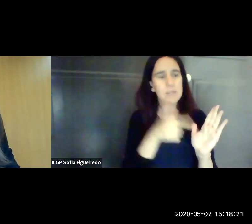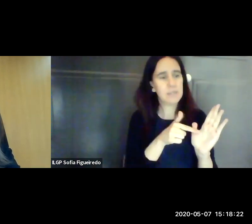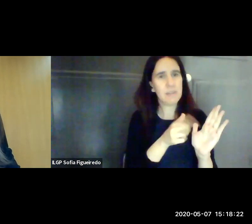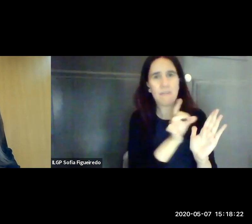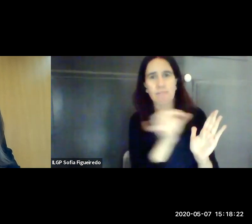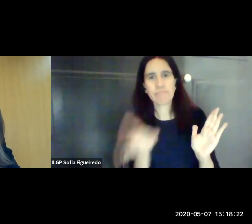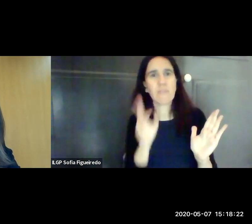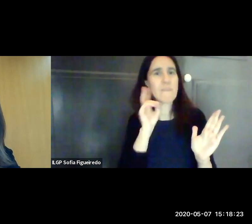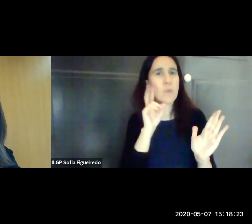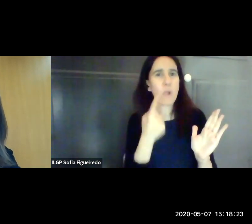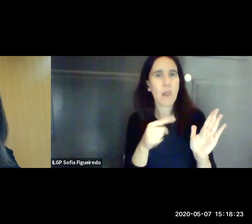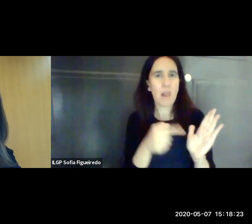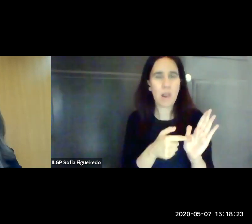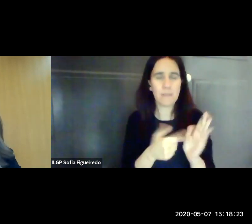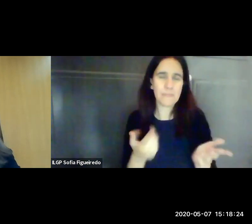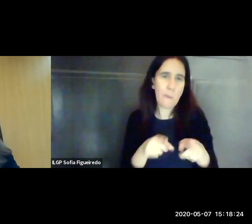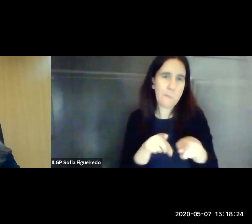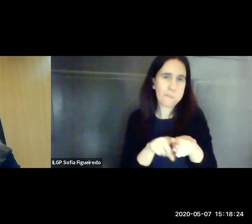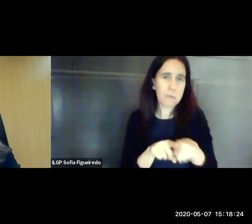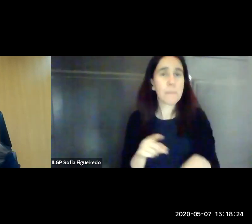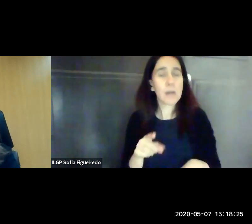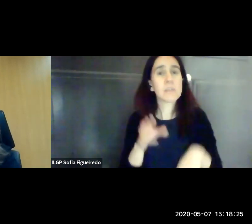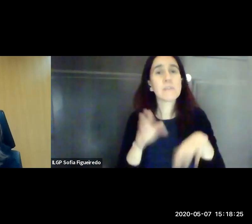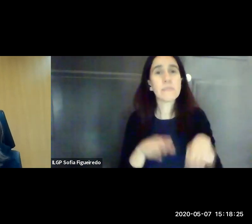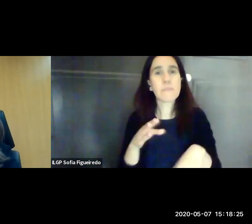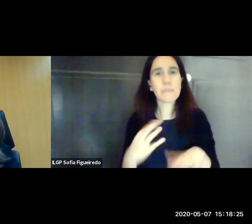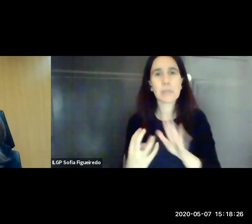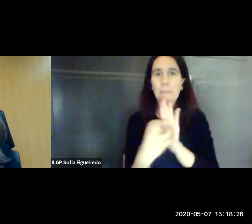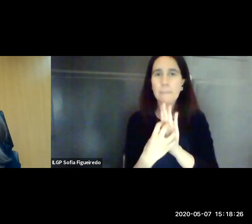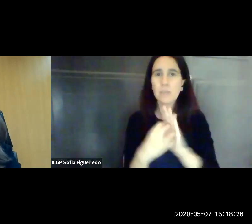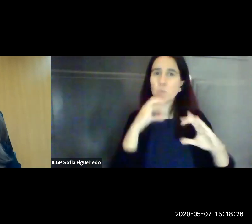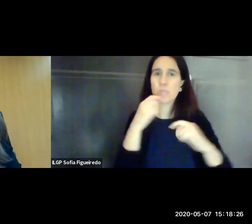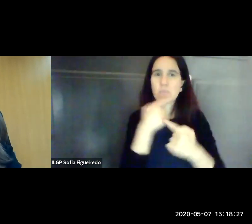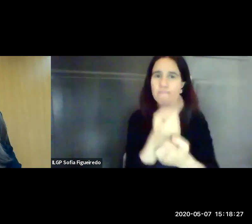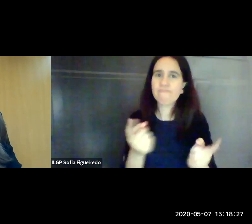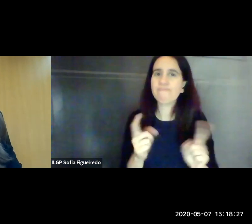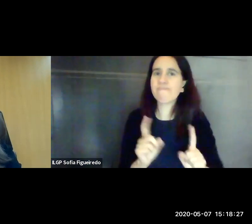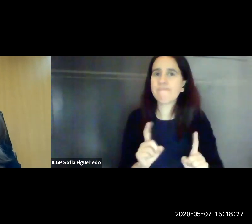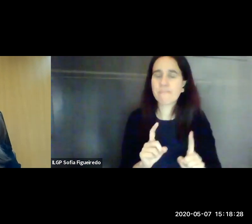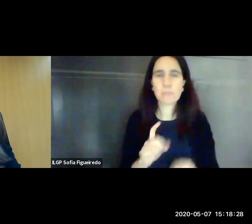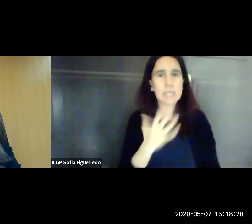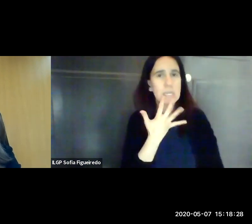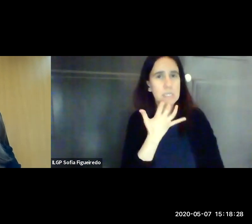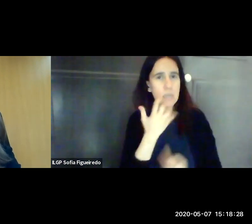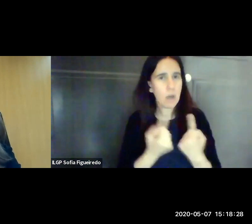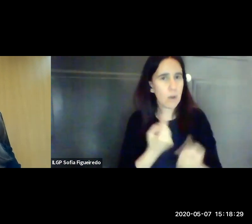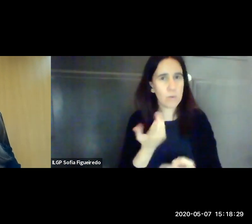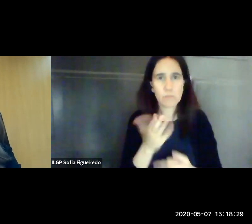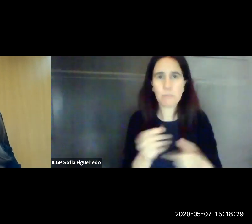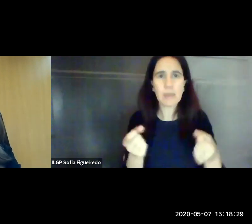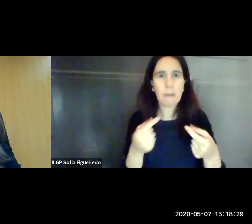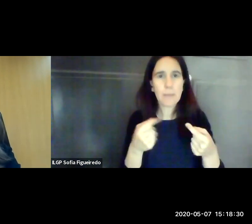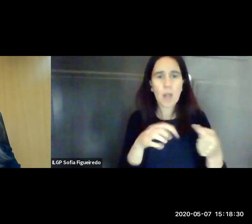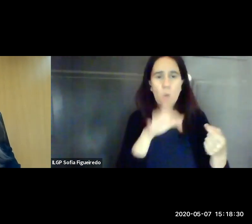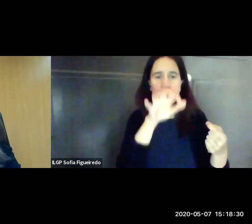que nem sempre é possível comunicar com a imagem e aí temos que ter algum cuidado. Por exemplo, os mails muito longos